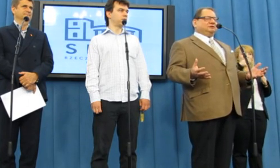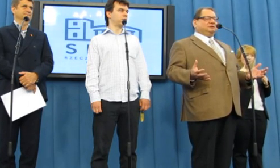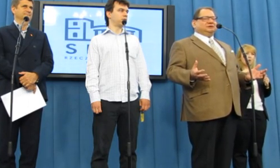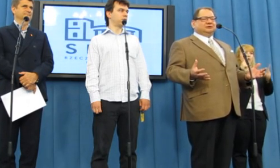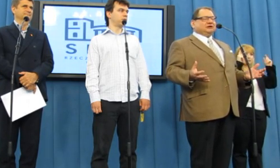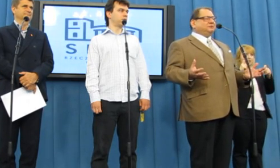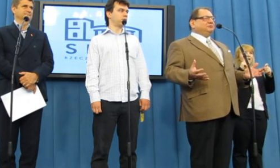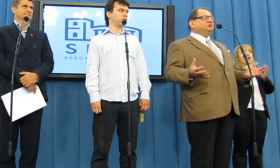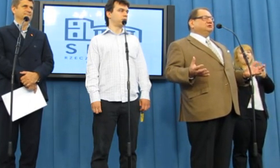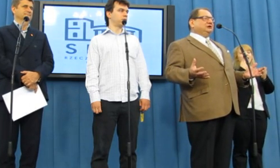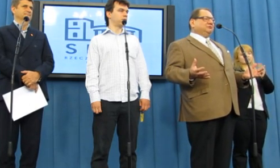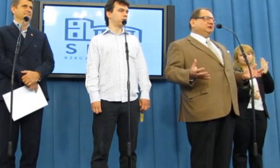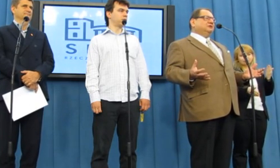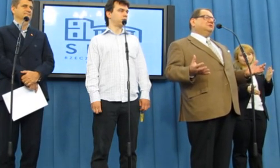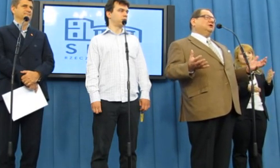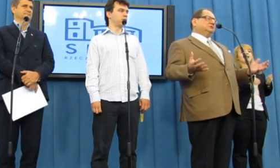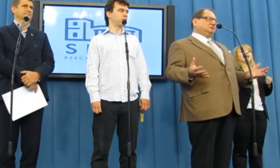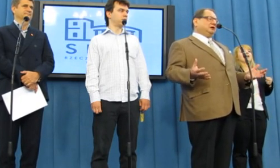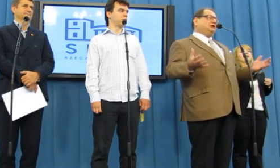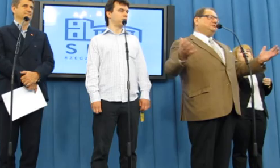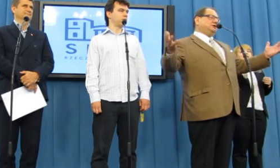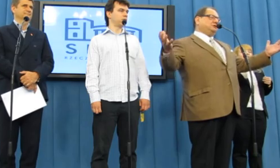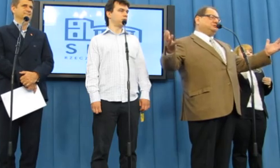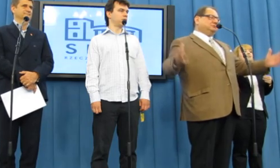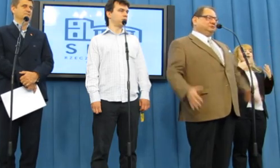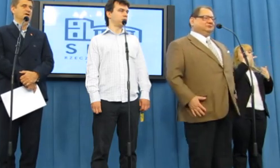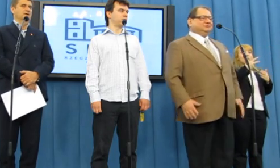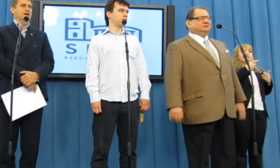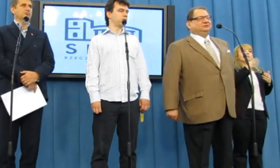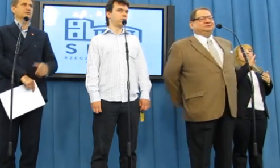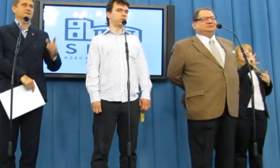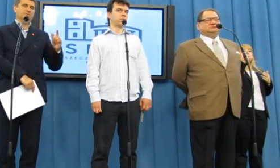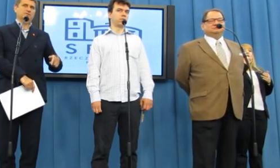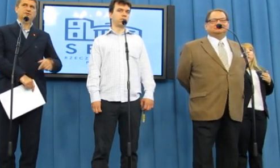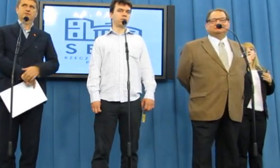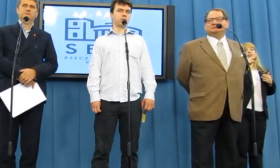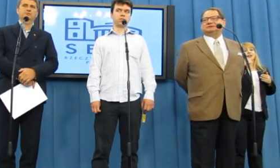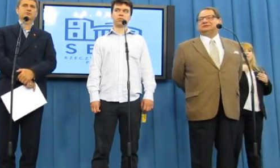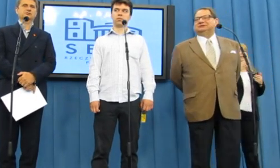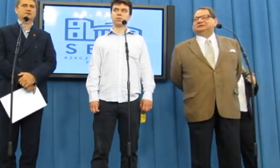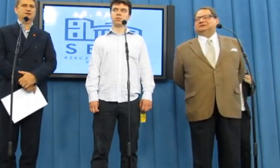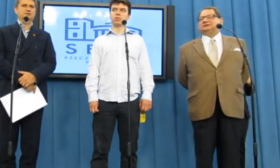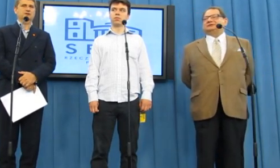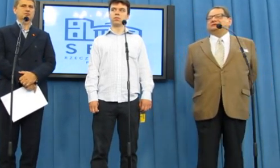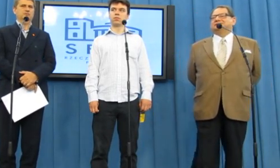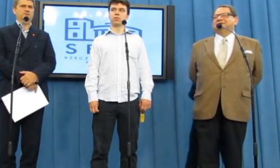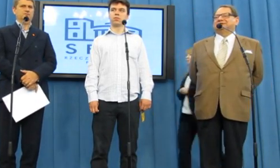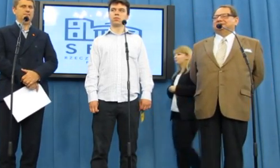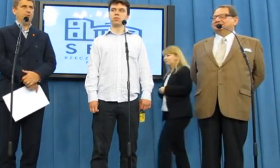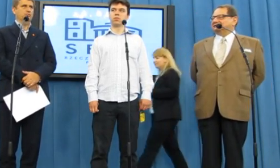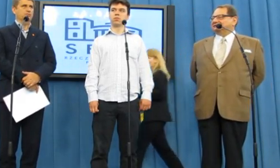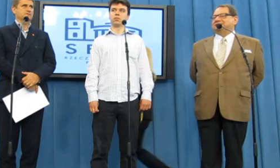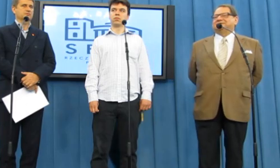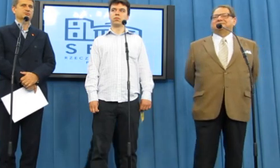naprawdę, no, teraz powiem jego stylem. Włodku, miej swój rozum. Ja muszę jednak zaprotestować w obronie Ryszarda Kalisza. Uważam to